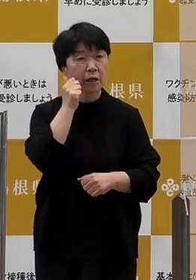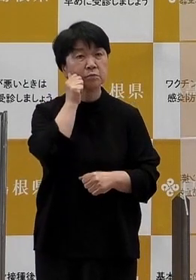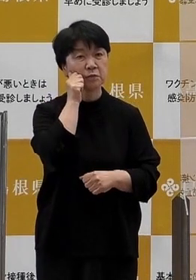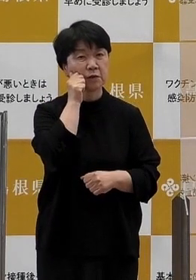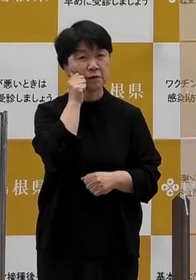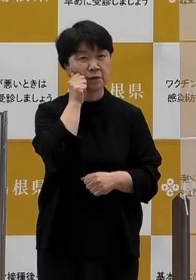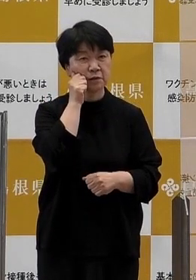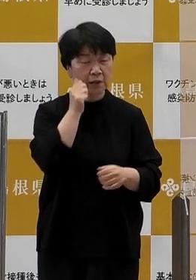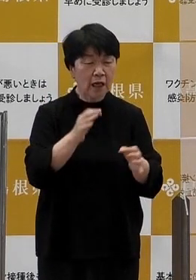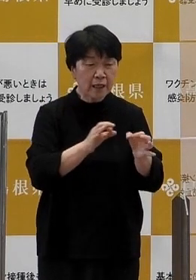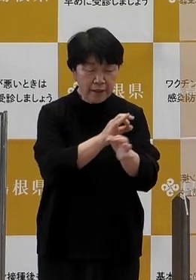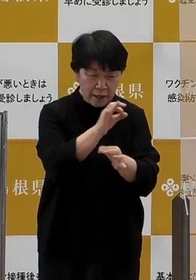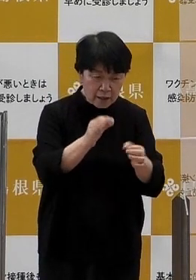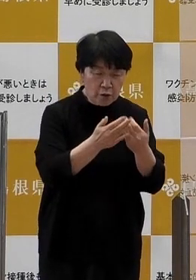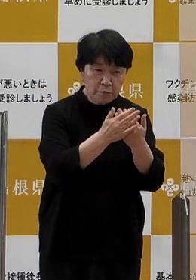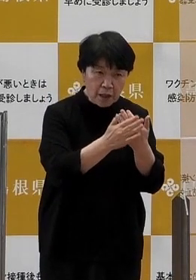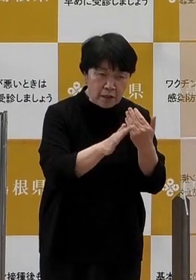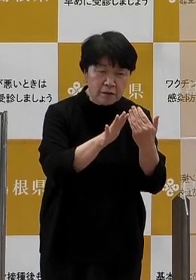ということです。